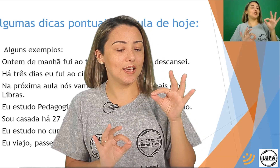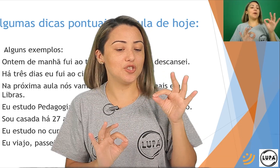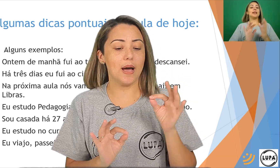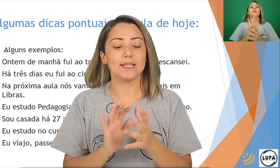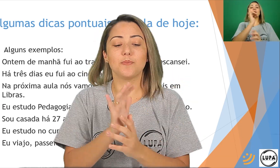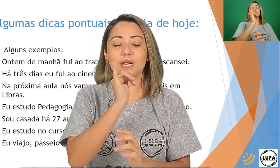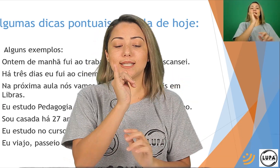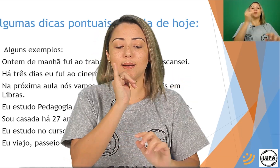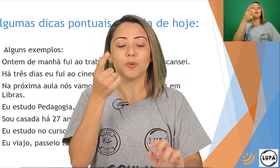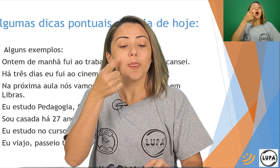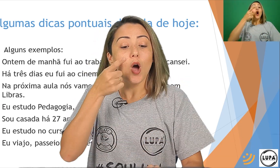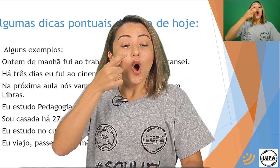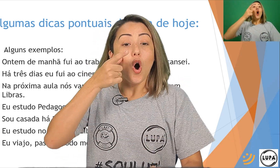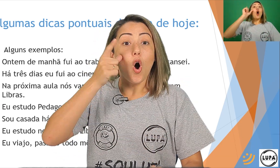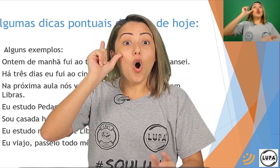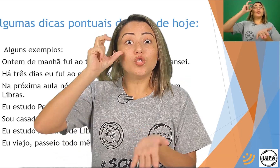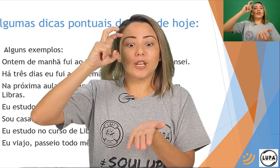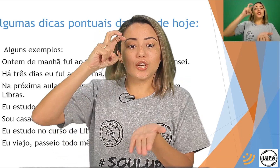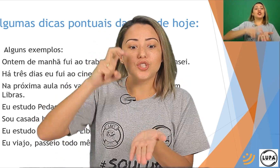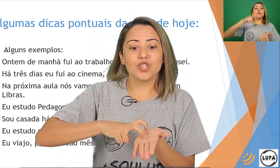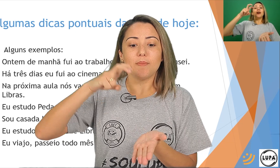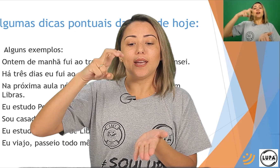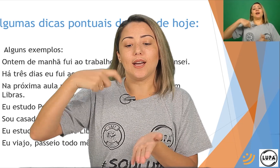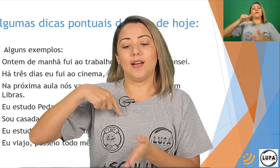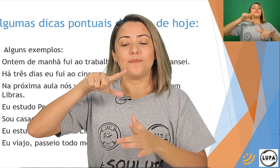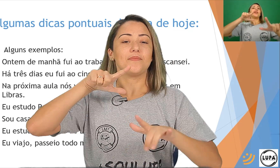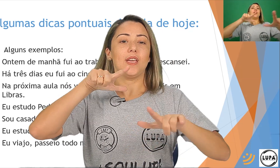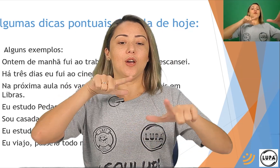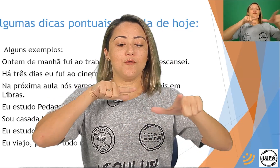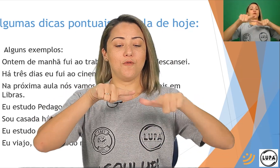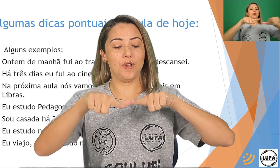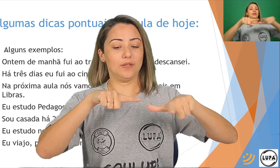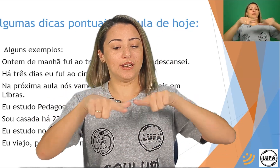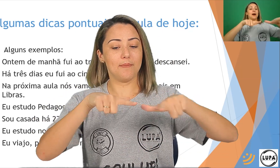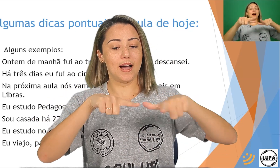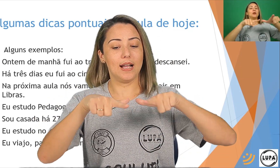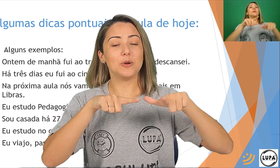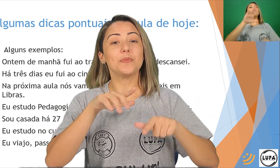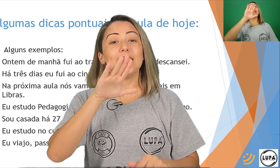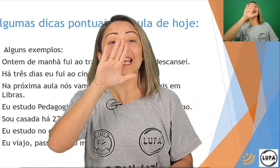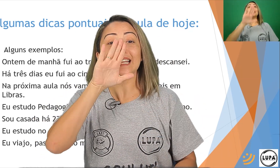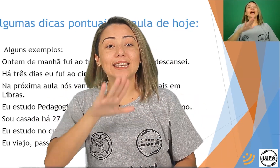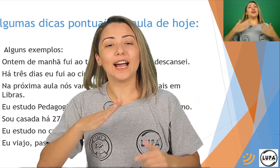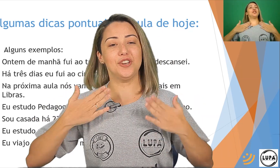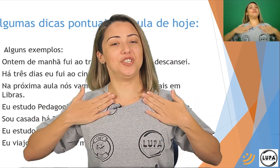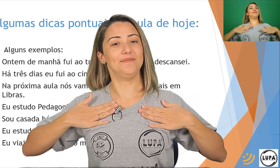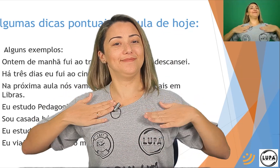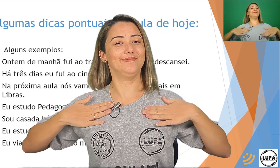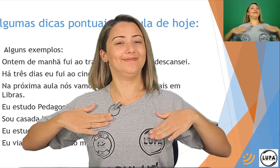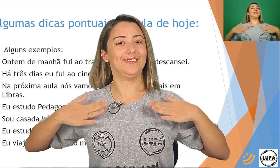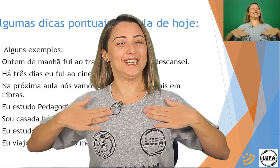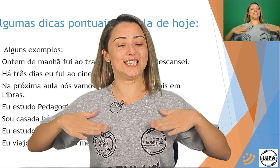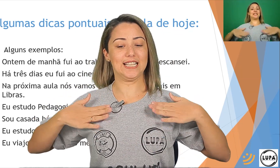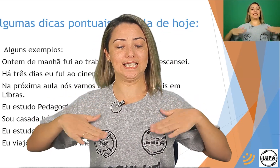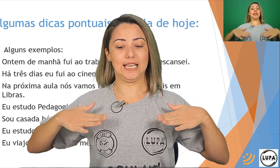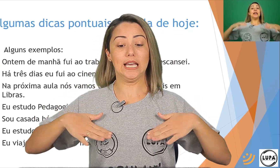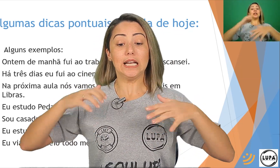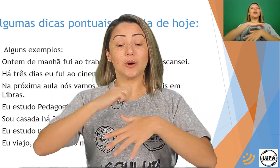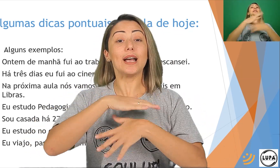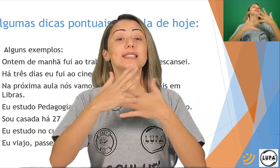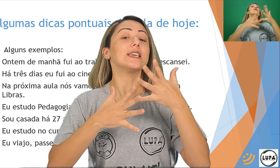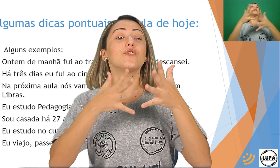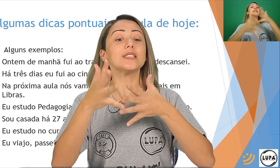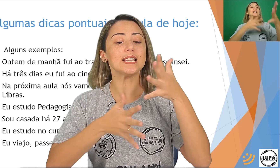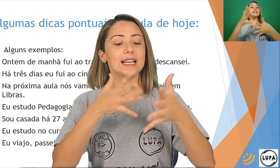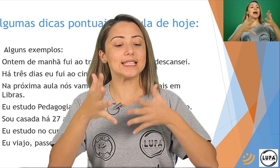se estender demais. Por exemplo, ontem de manhã eu fui ao trabalho e à tarde descansei.